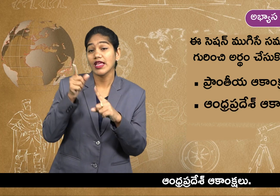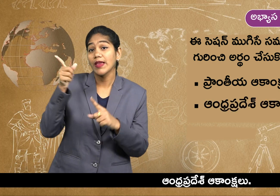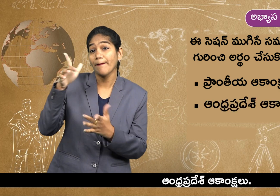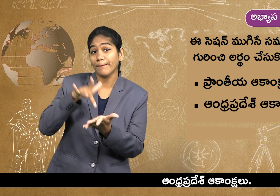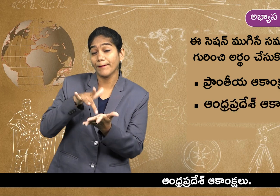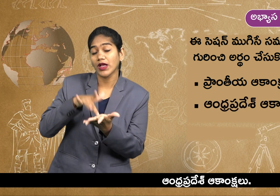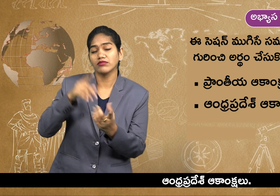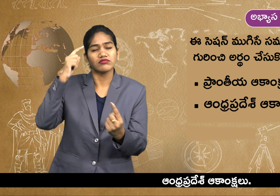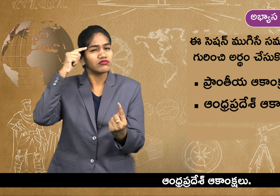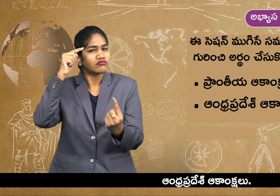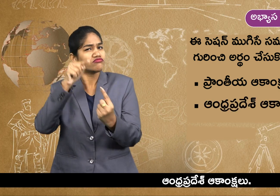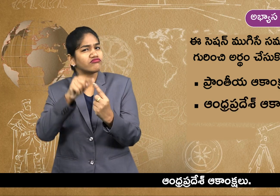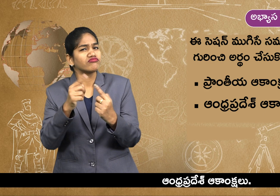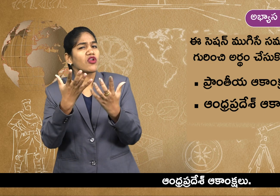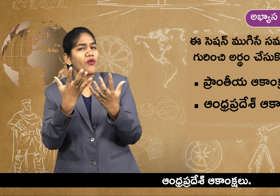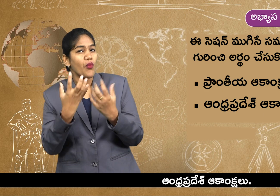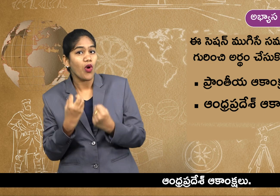ఆంధ్రప్రదేశ్ అక్షాంశాలు,